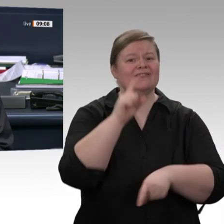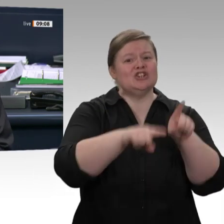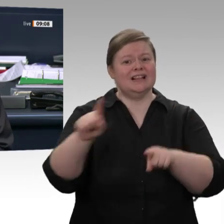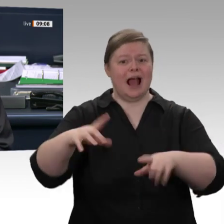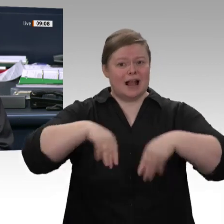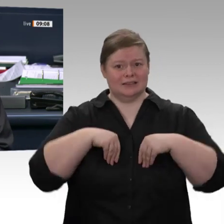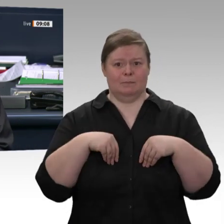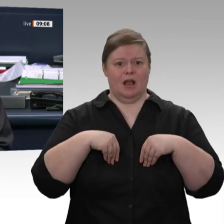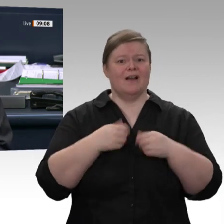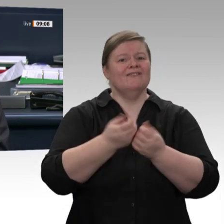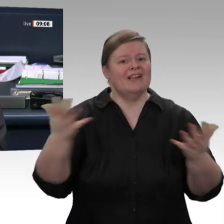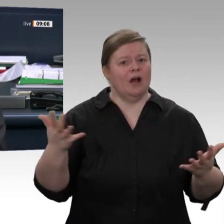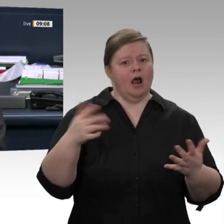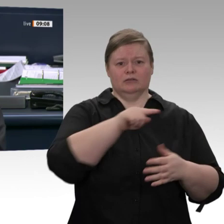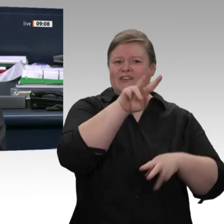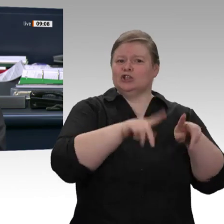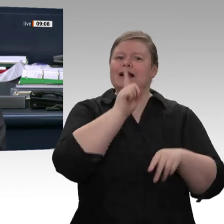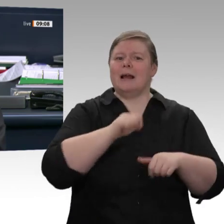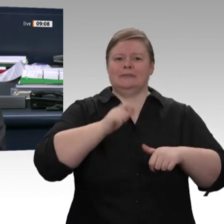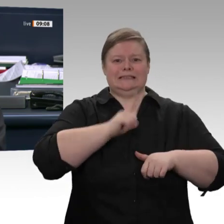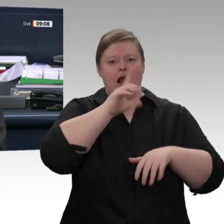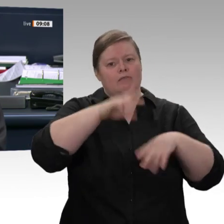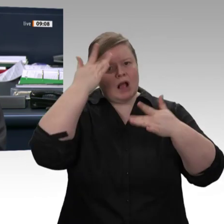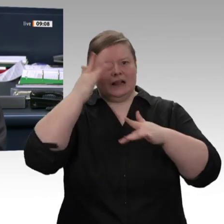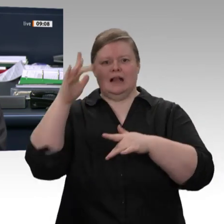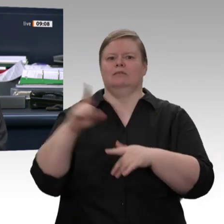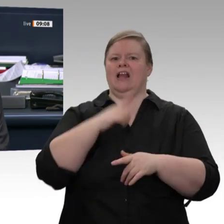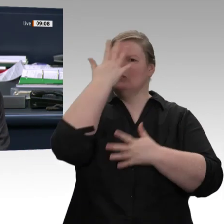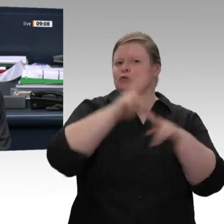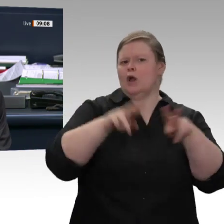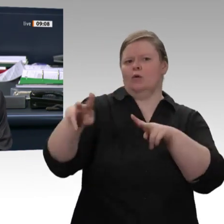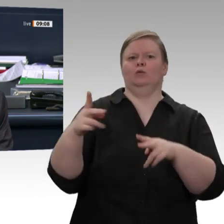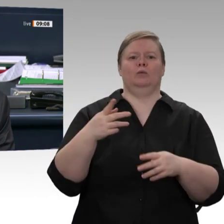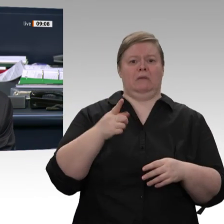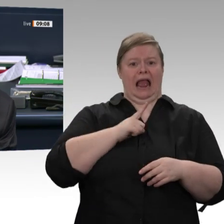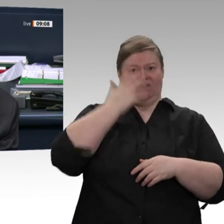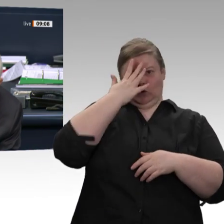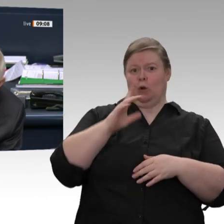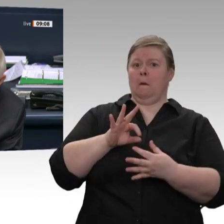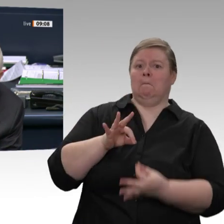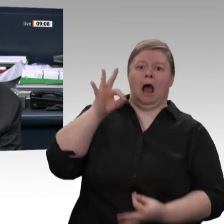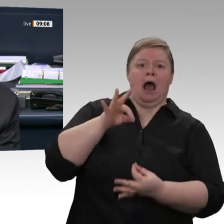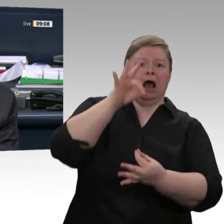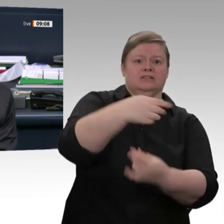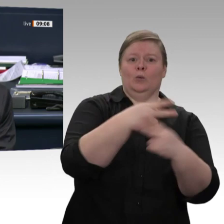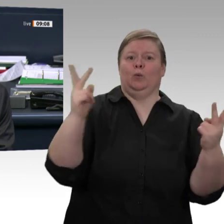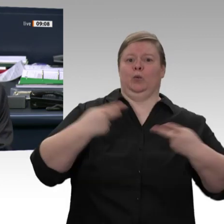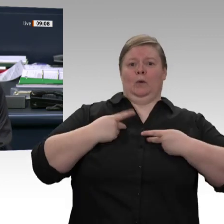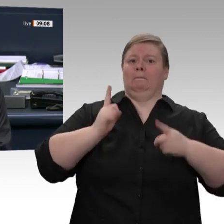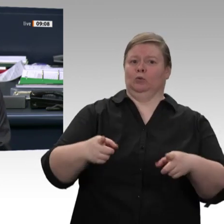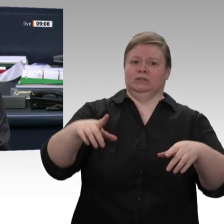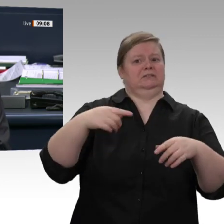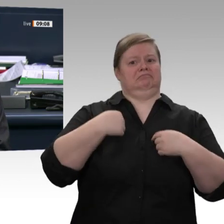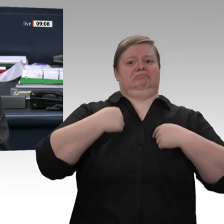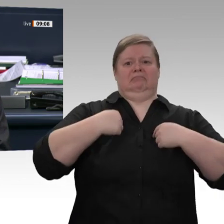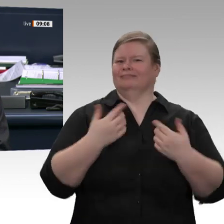böses Spiel treiben. Der gesellschaftlichen Vielfalt und der Bandbreite an legitimen Gefühlen werden wir